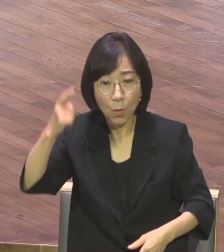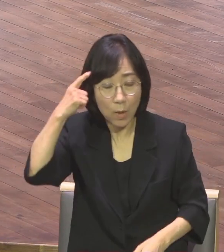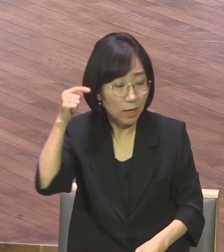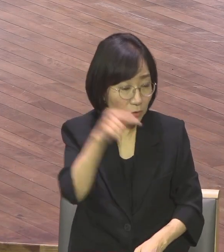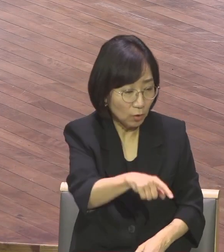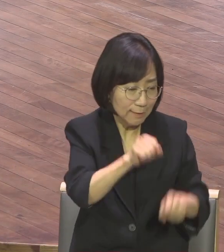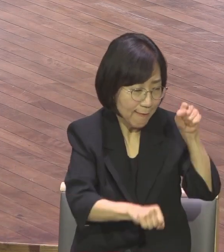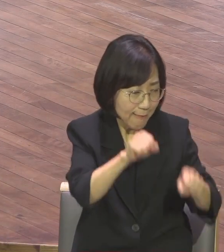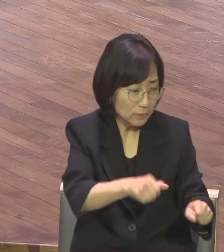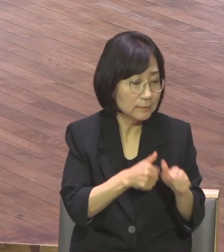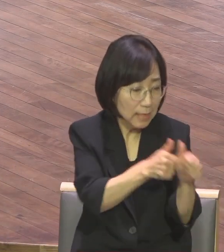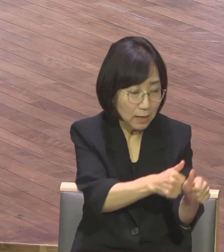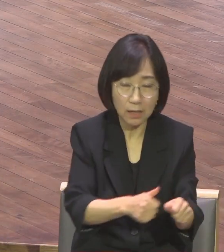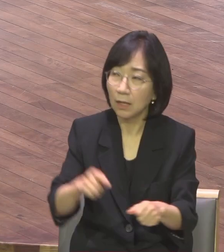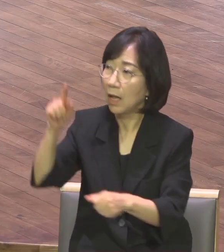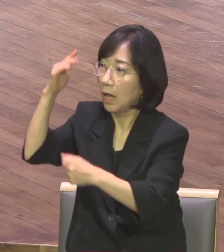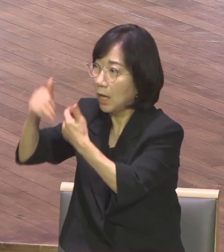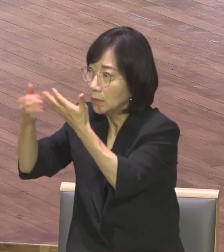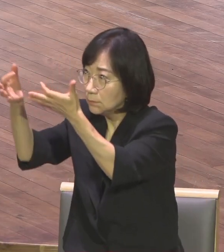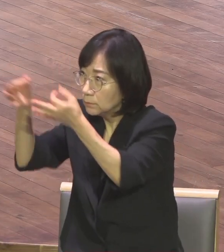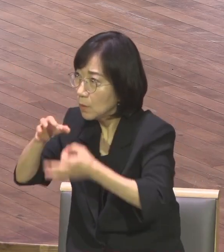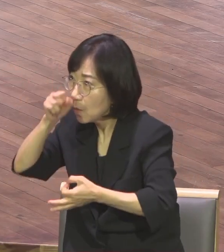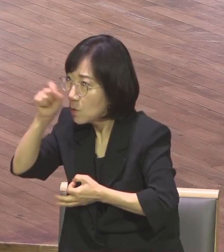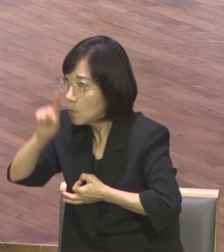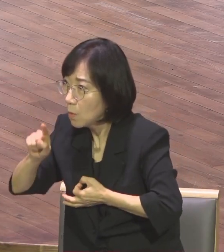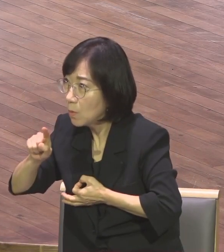것입니다. 하나님 기준이 아니에요. 그거는